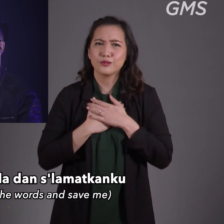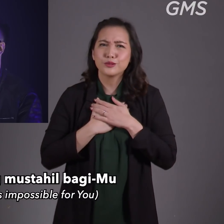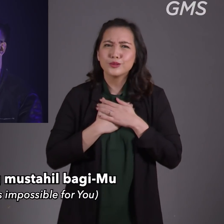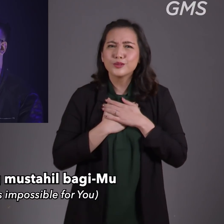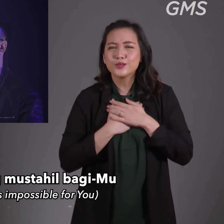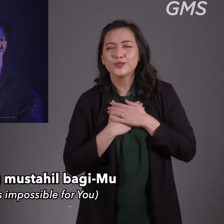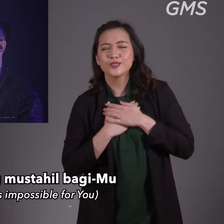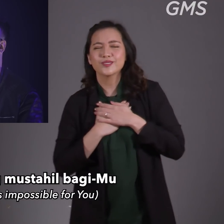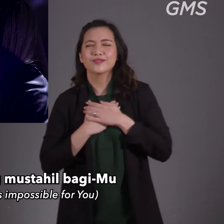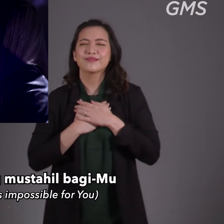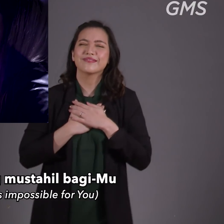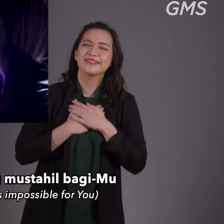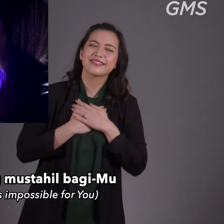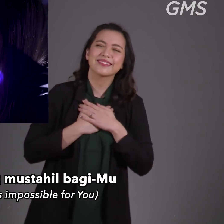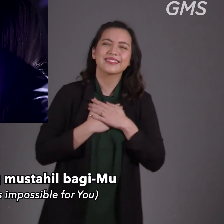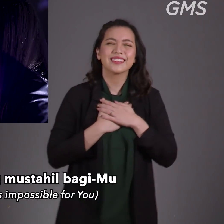selamatkanku.